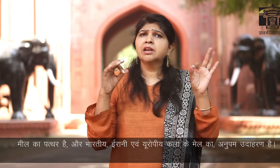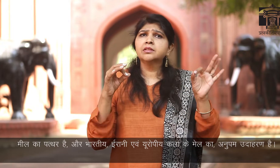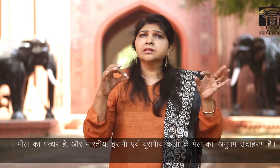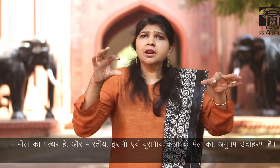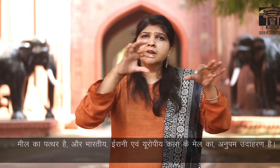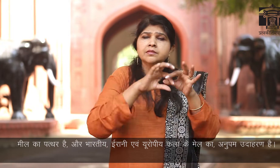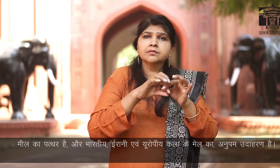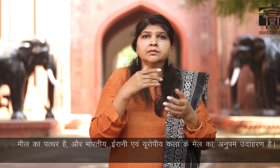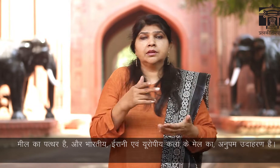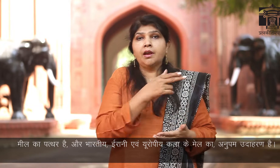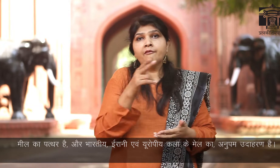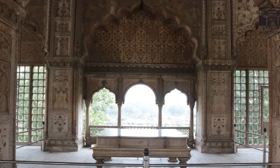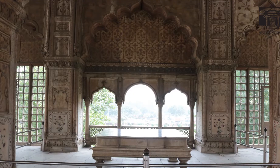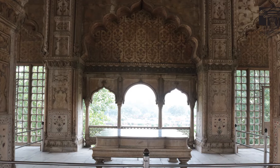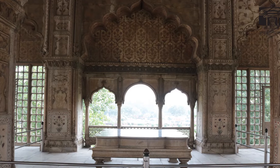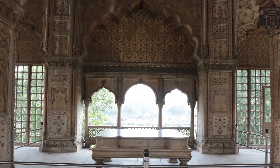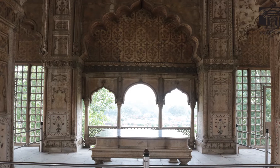अनुपम उदाहरण है।